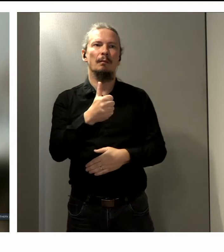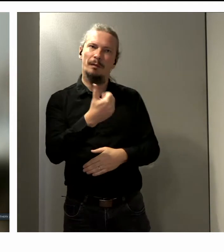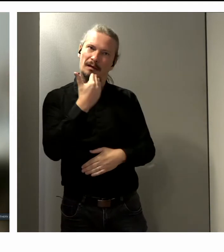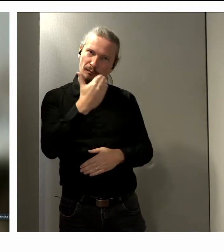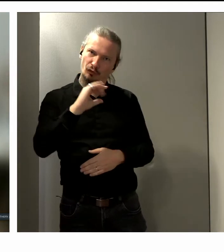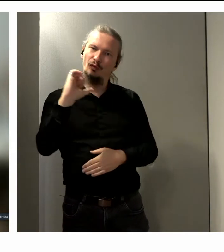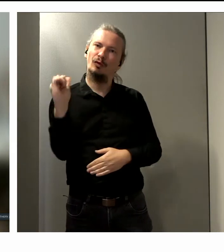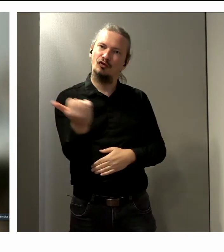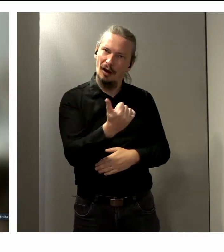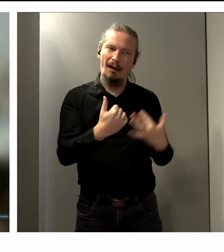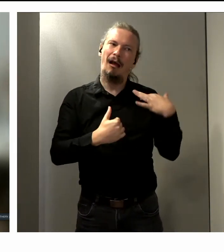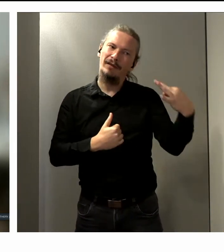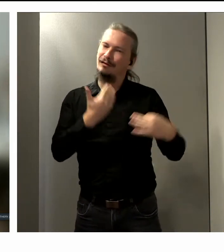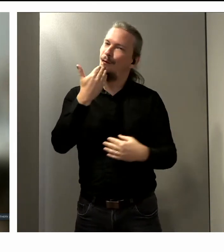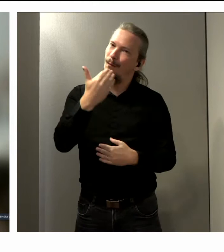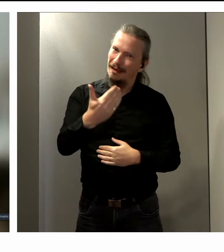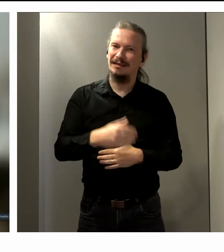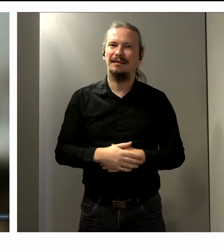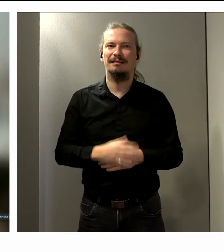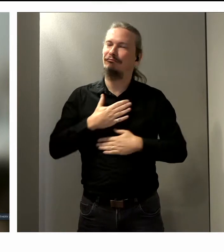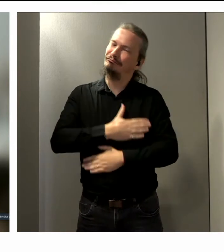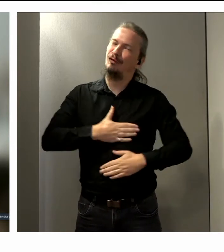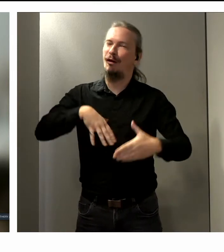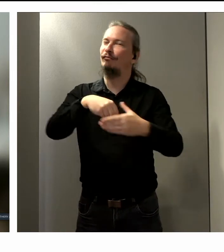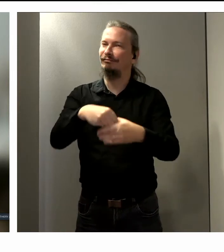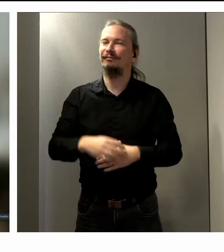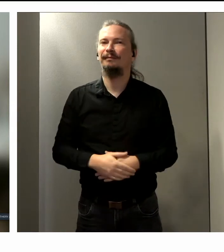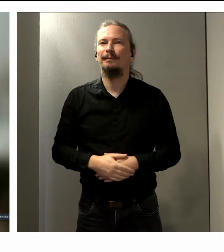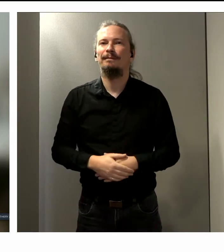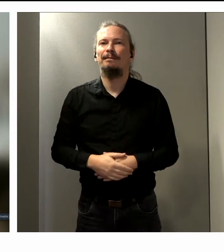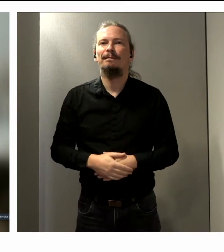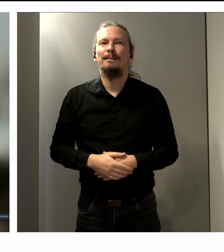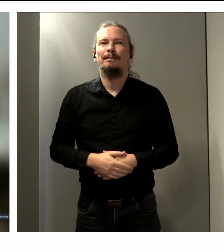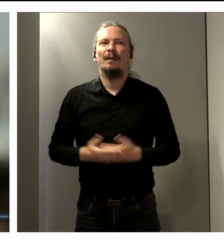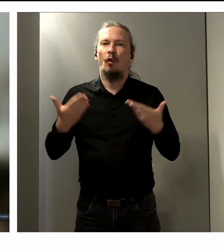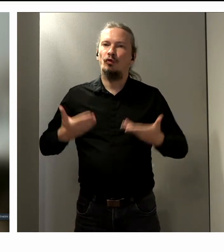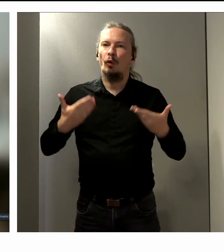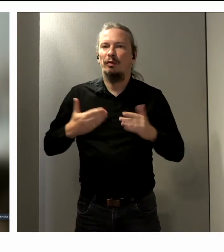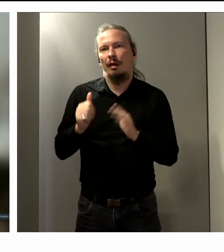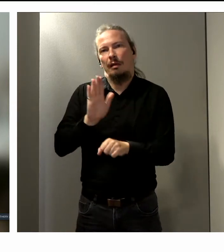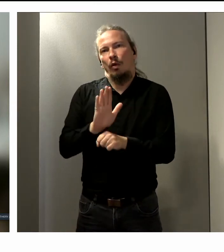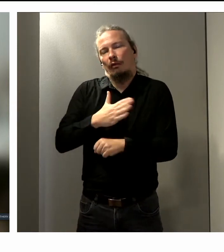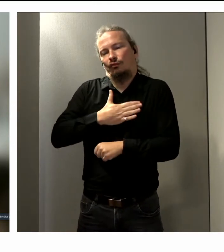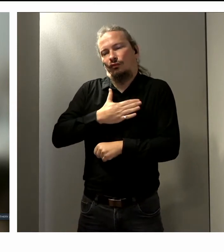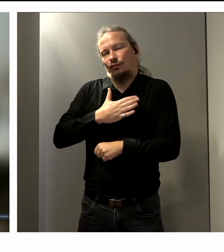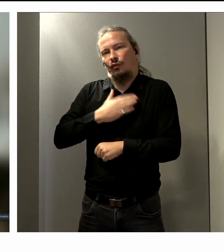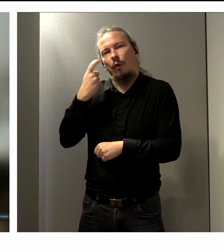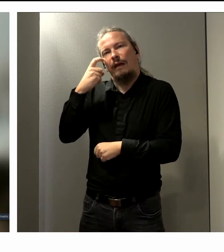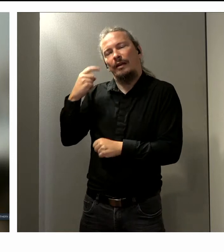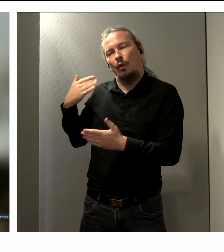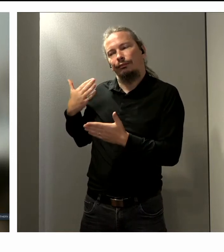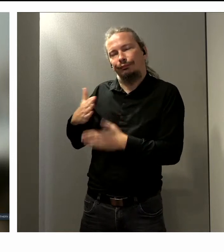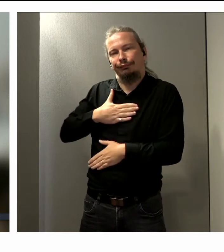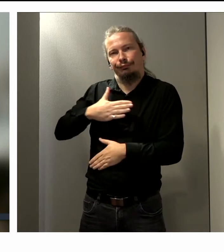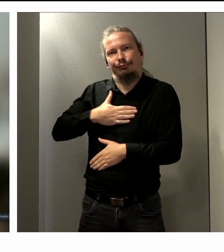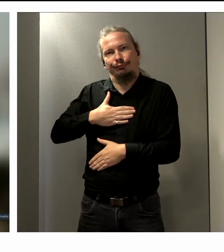et à tous et merci pour l'invitation. C'est un véritable honneur d'être présent aujourd'hui pour vous donner mon témoignage sur les observations qui ont pu